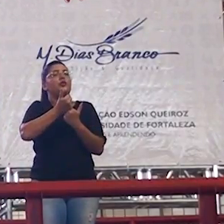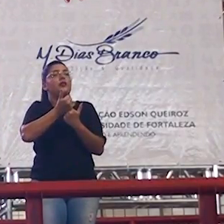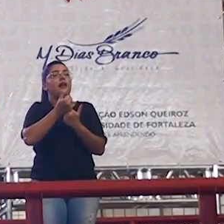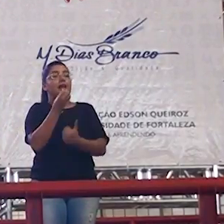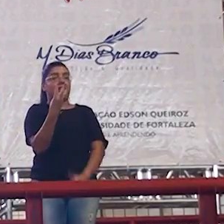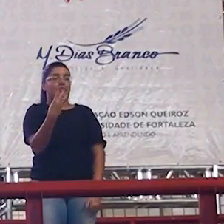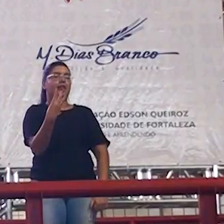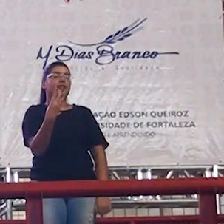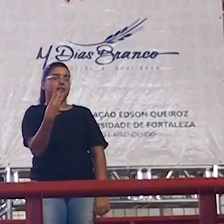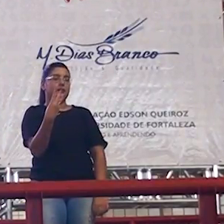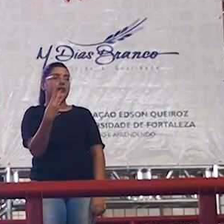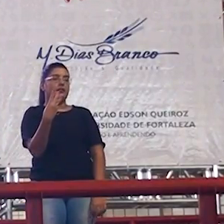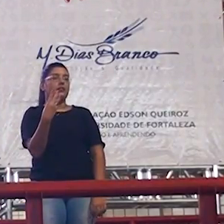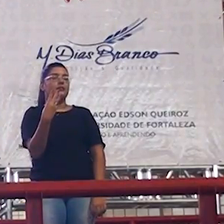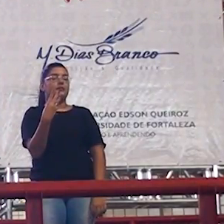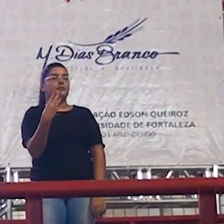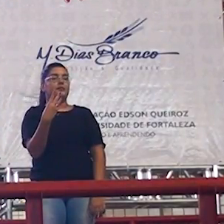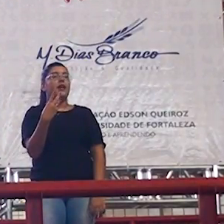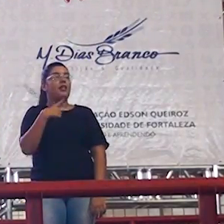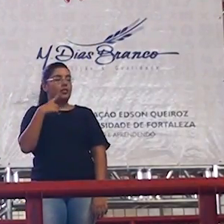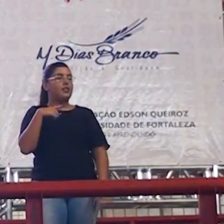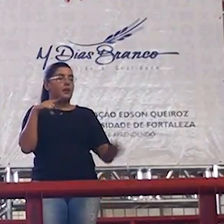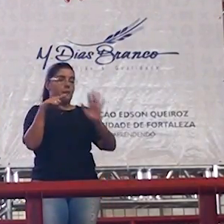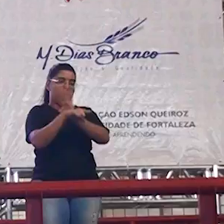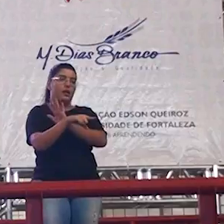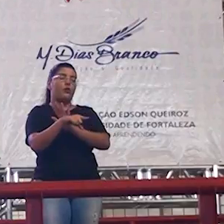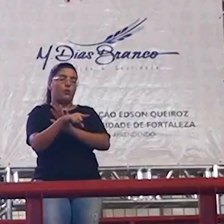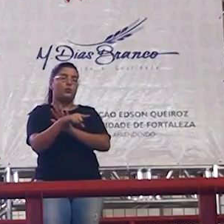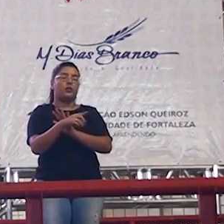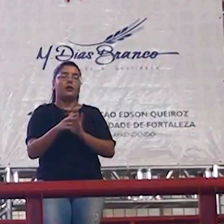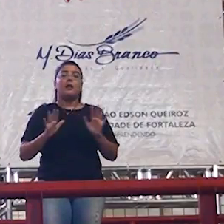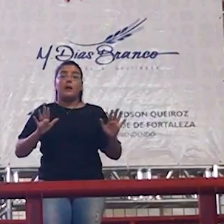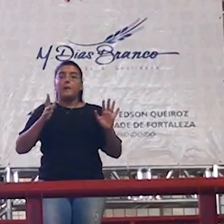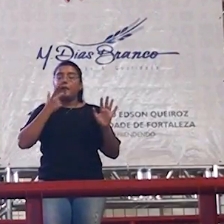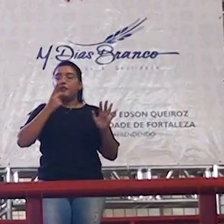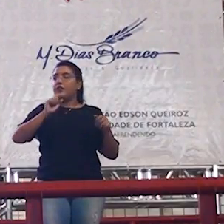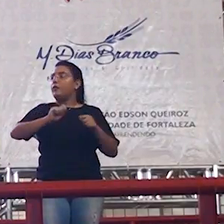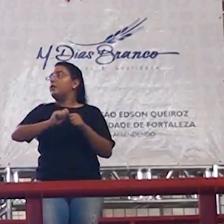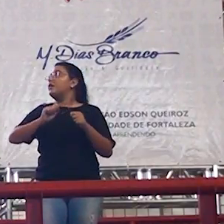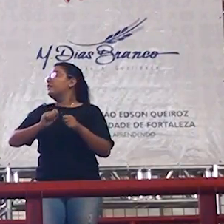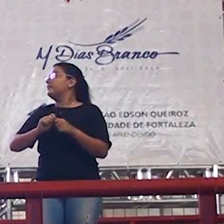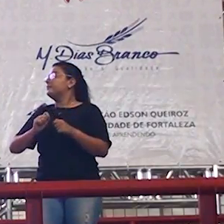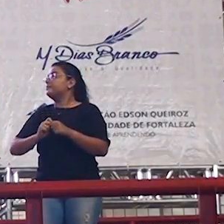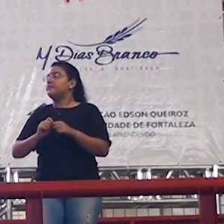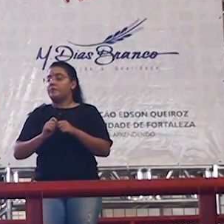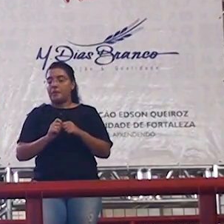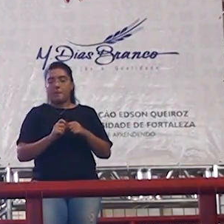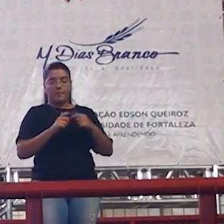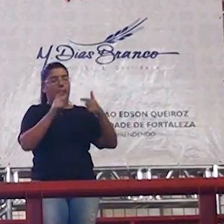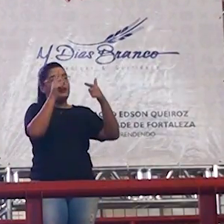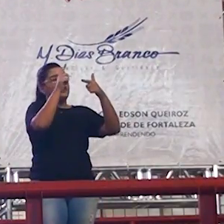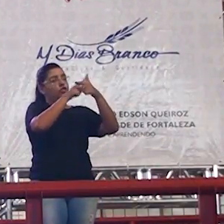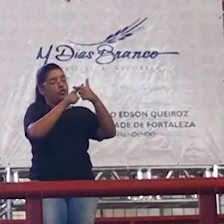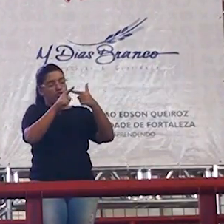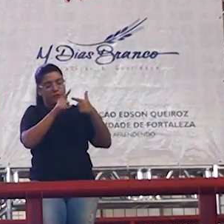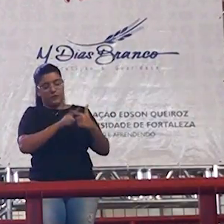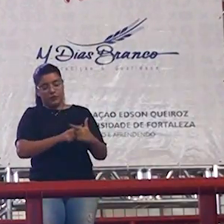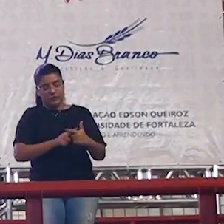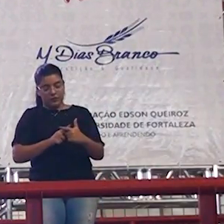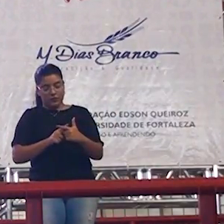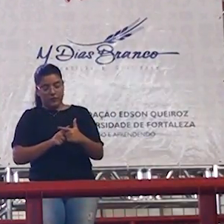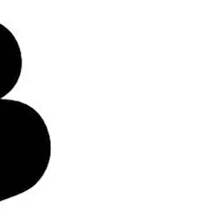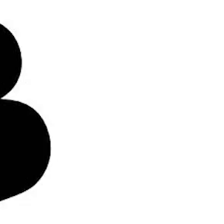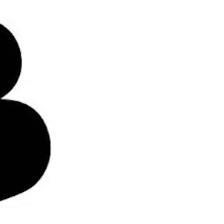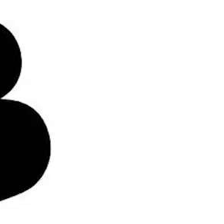Por 3. Ele dá na questão. Então foi o que eu fiz, ó. Simplifiquei o 60 por